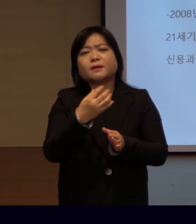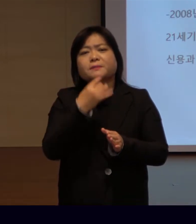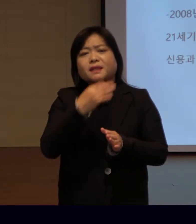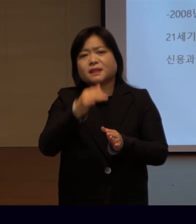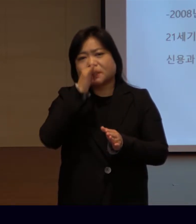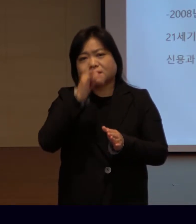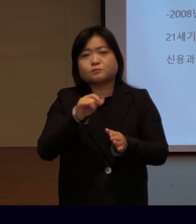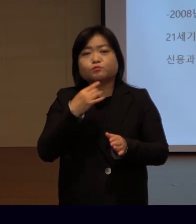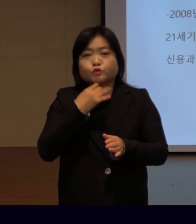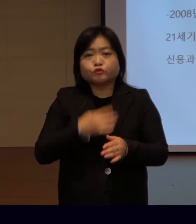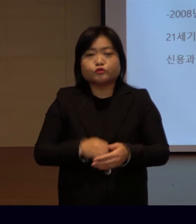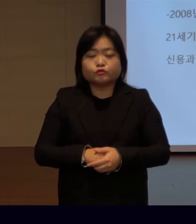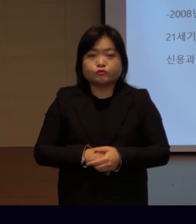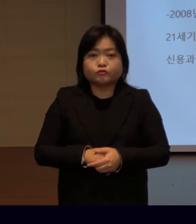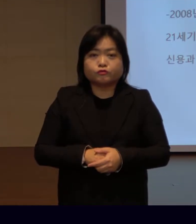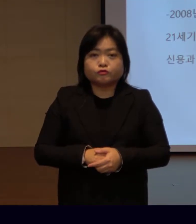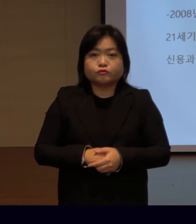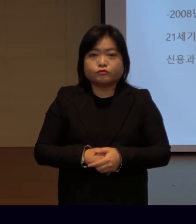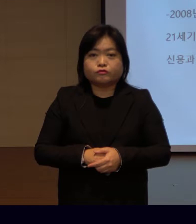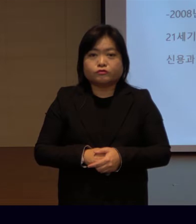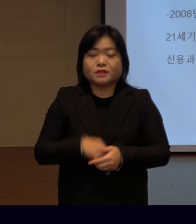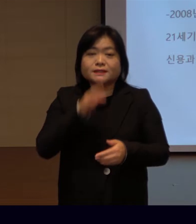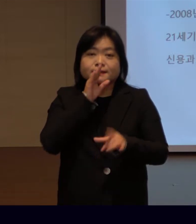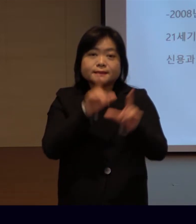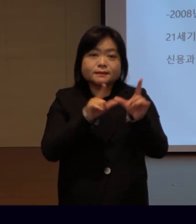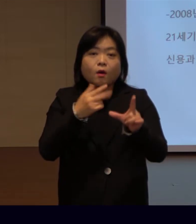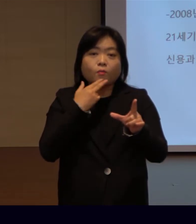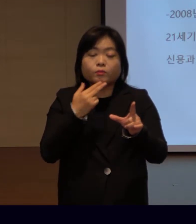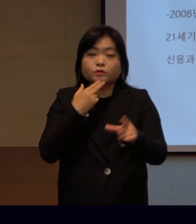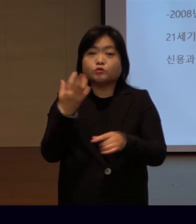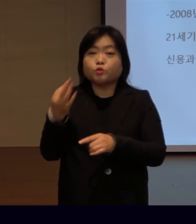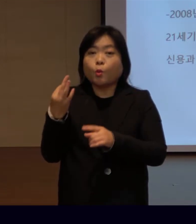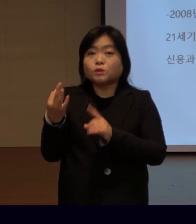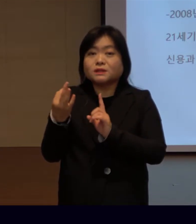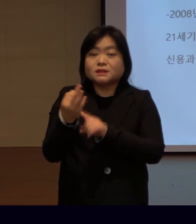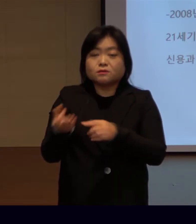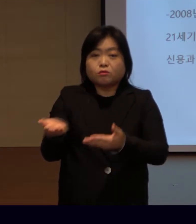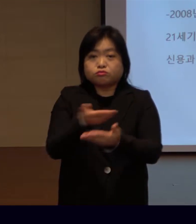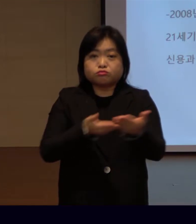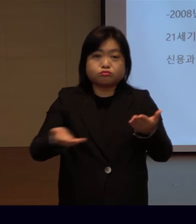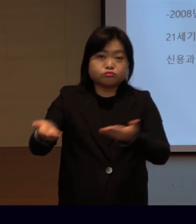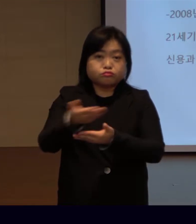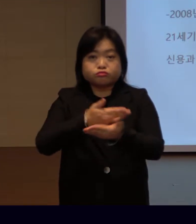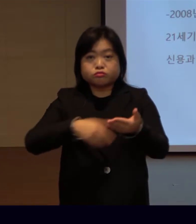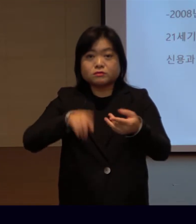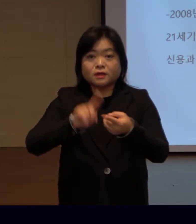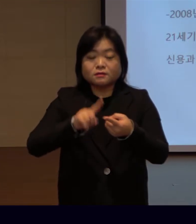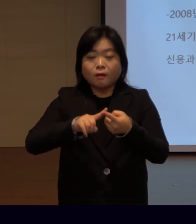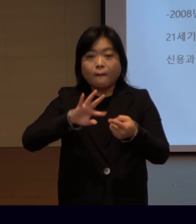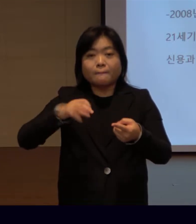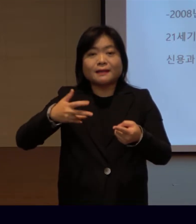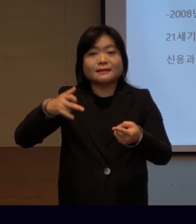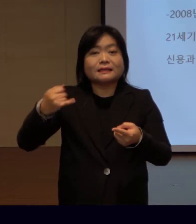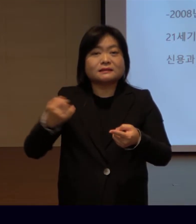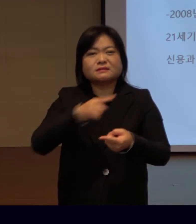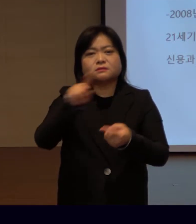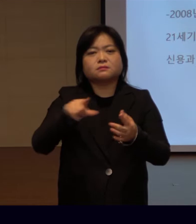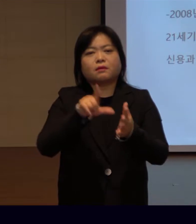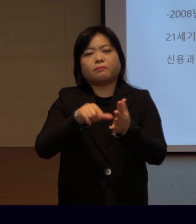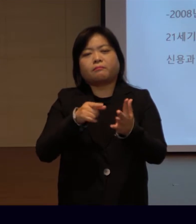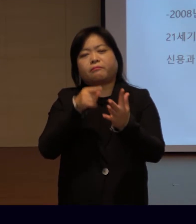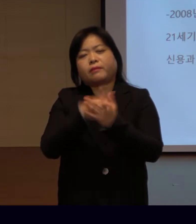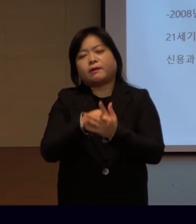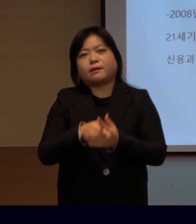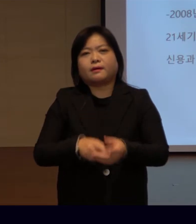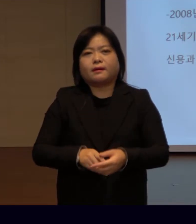있을 뿐입니다. 그러니까 실체 없는 돈이 막 움직이는 것을 발사크는 그 시대에 꿰뚫어 본